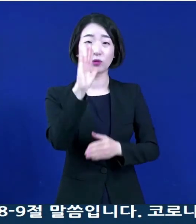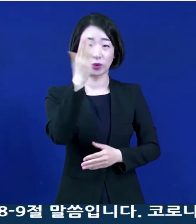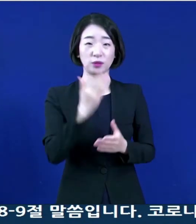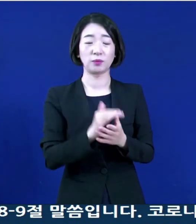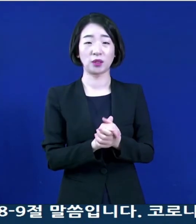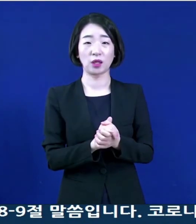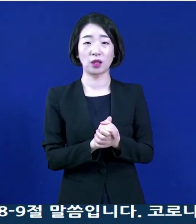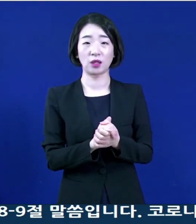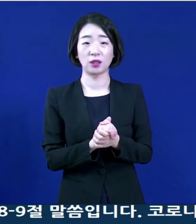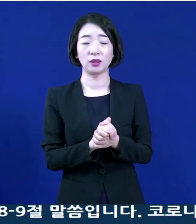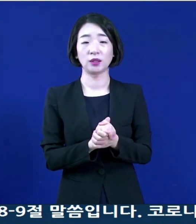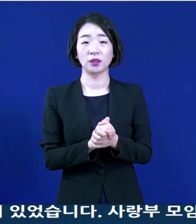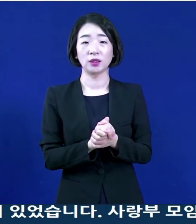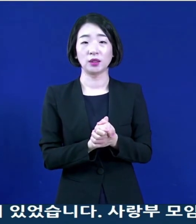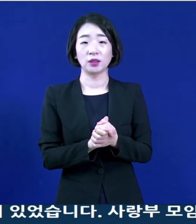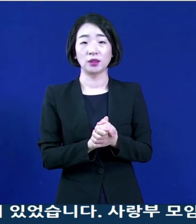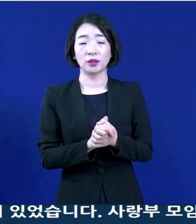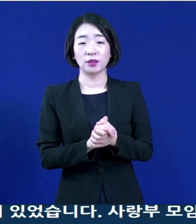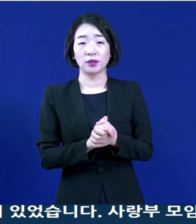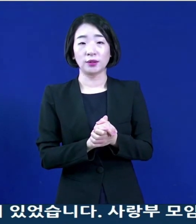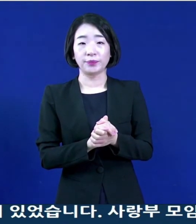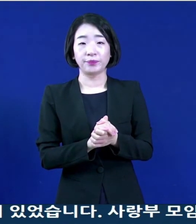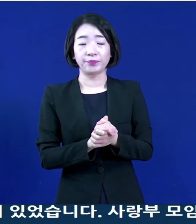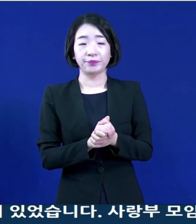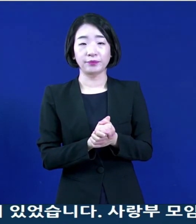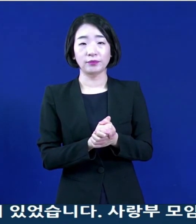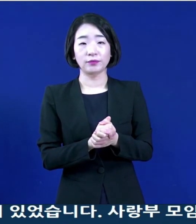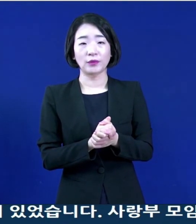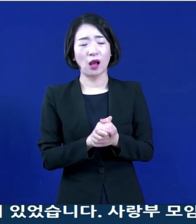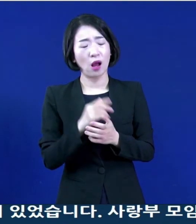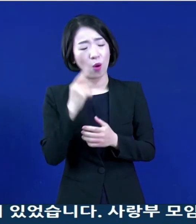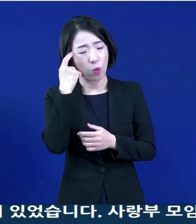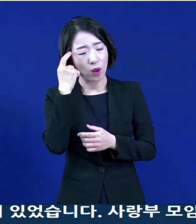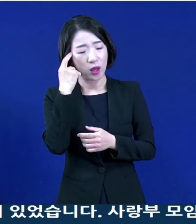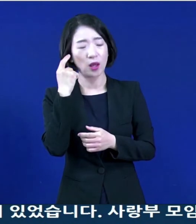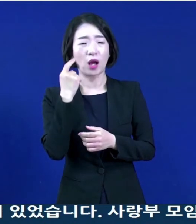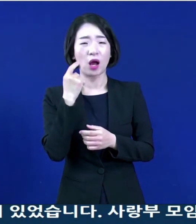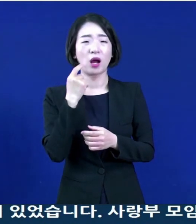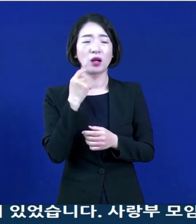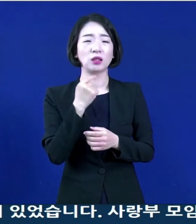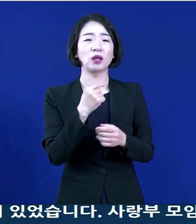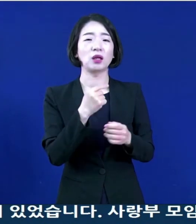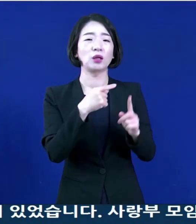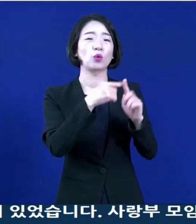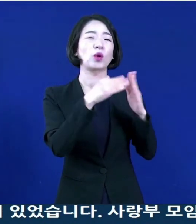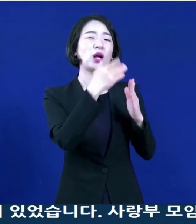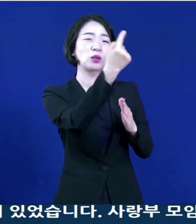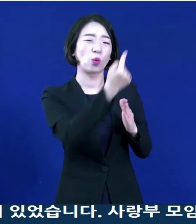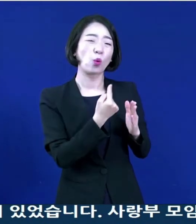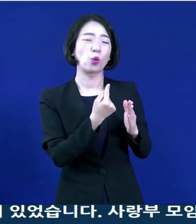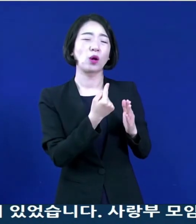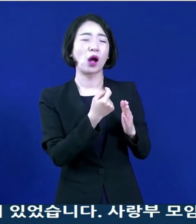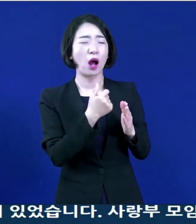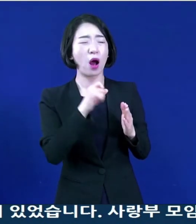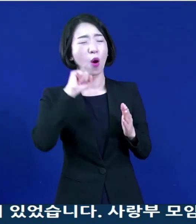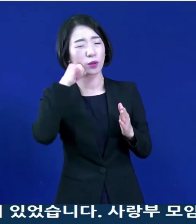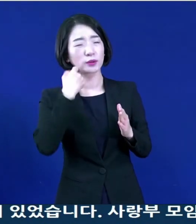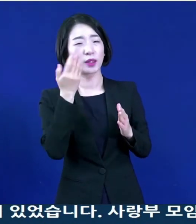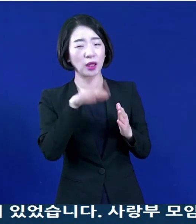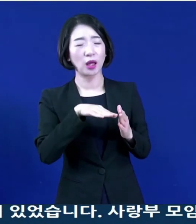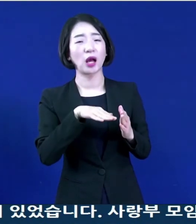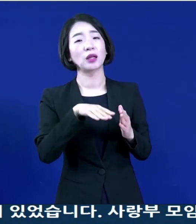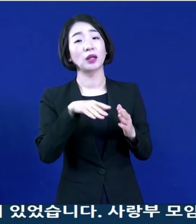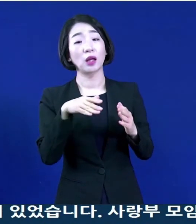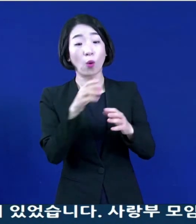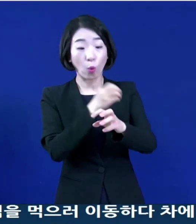왜 꼭 이동을 해야 됐을까? 우리가 갖다 드렸으면 안 될까? 그런 섬김이 우리에게 좀 더